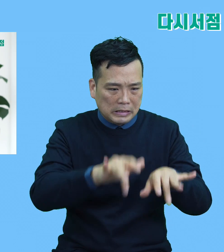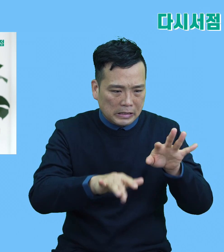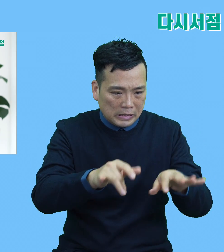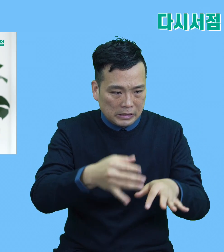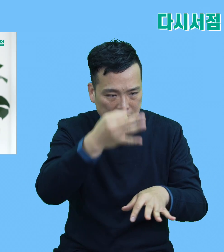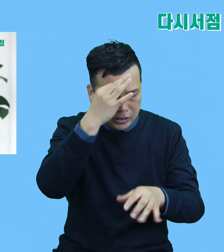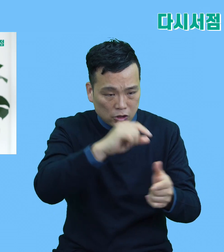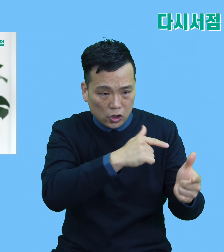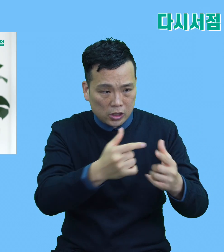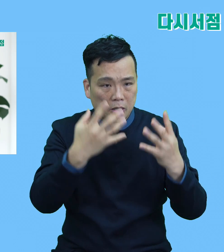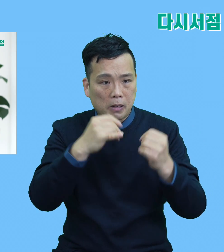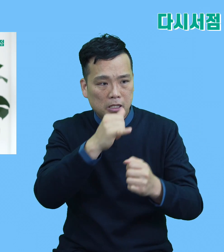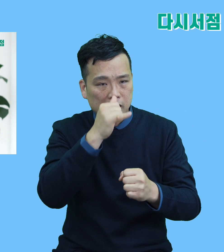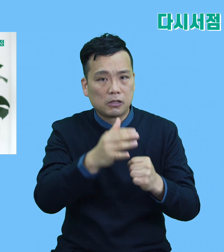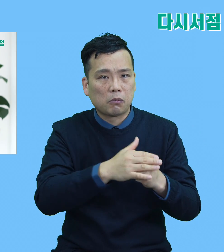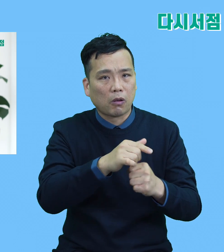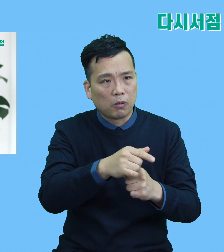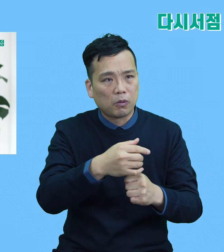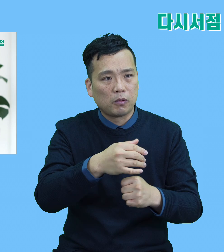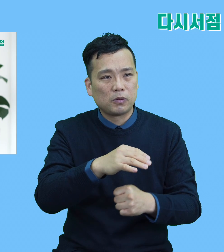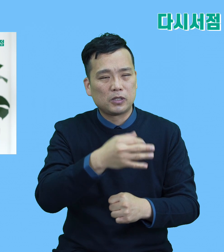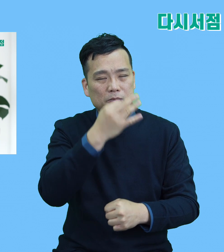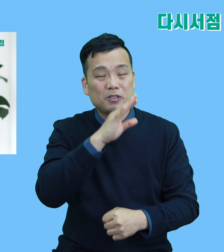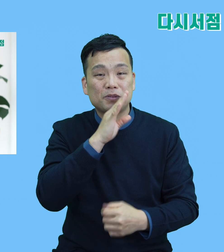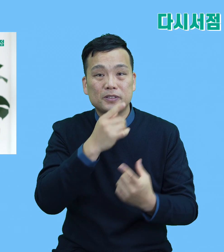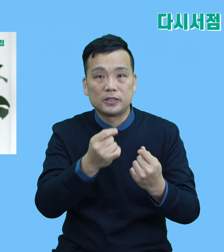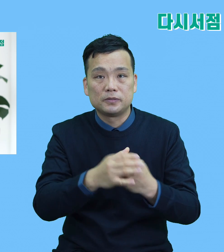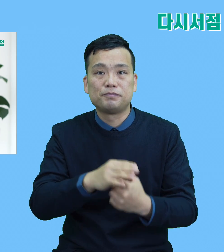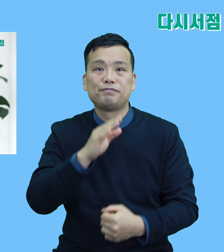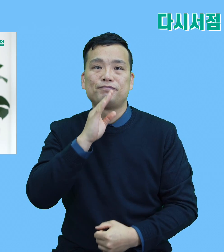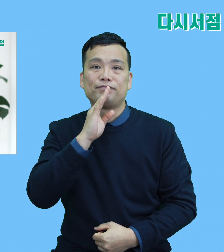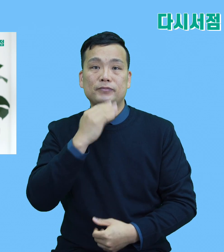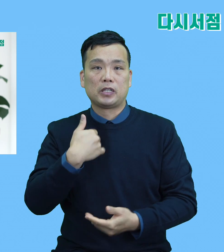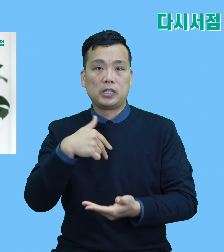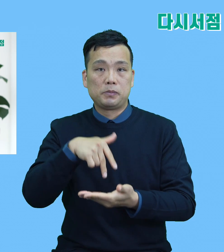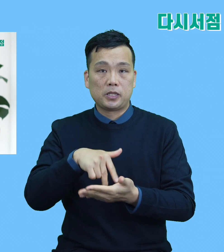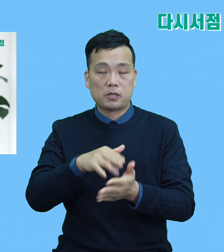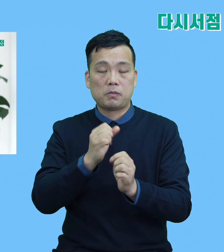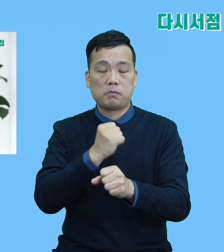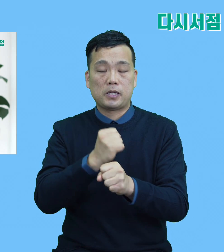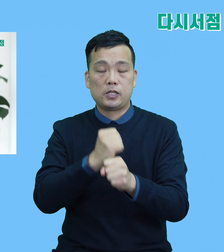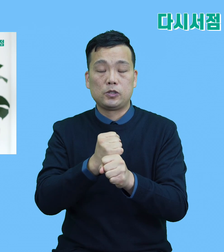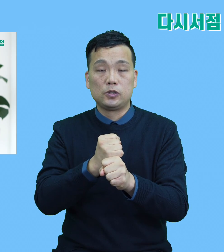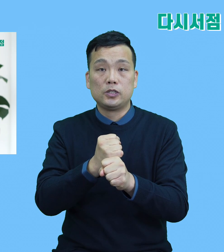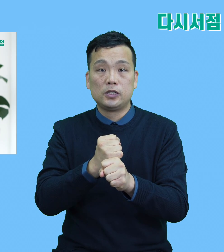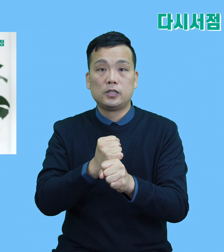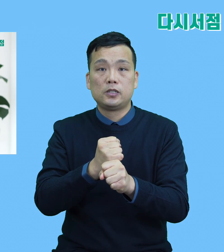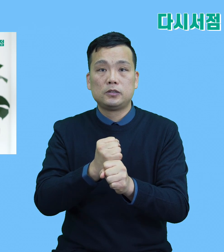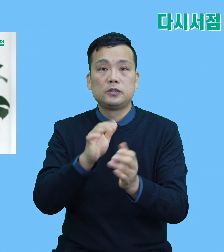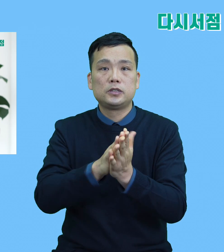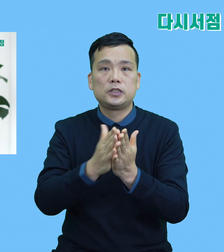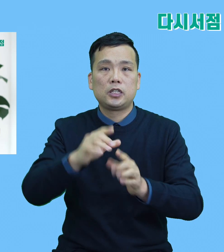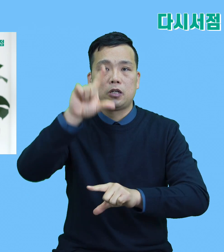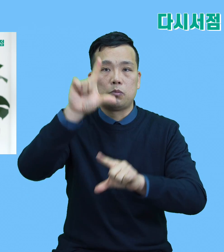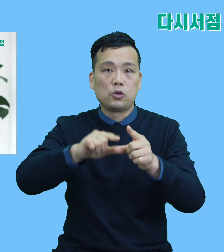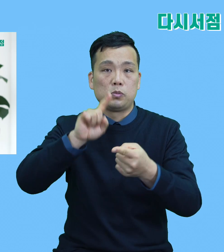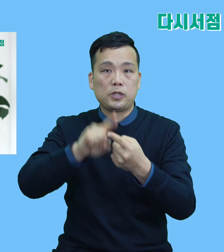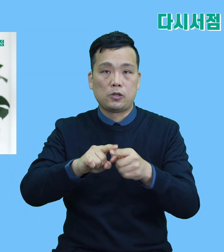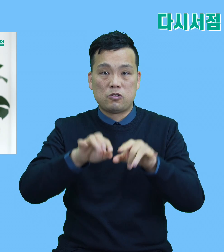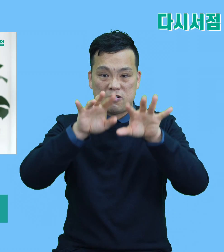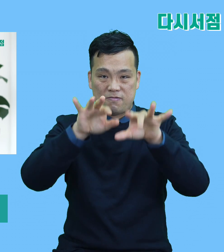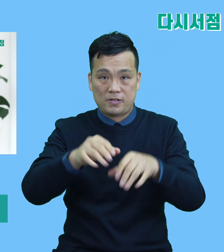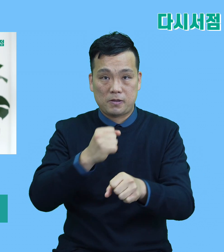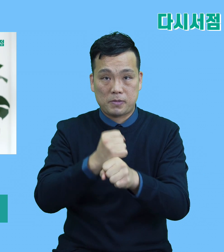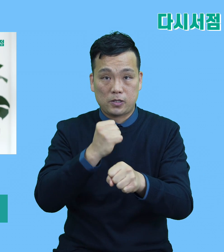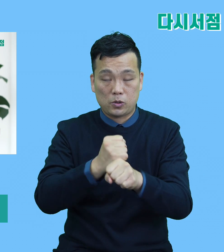많고 기능들이 많잖아요. 네, 저는 제가 만들려는 그 판형에 맞게 그냥 원고를